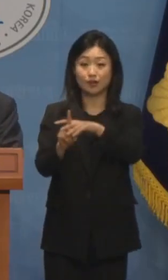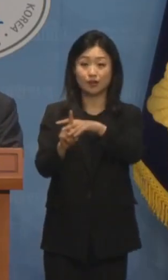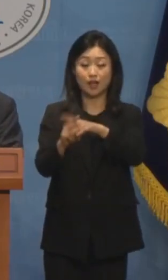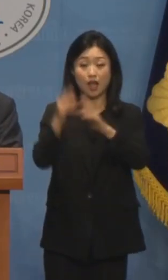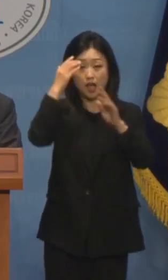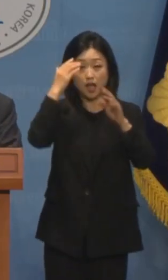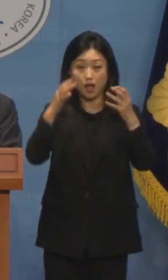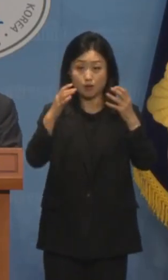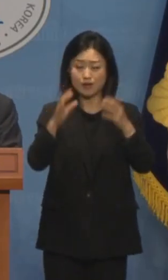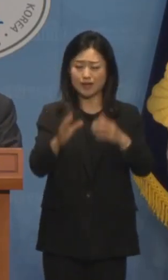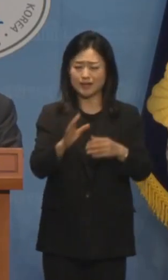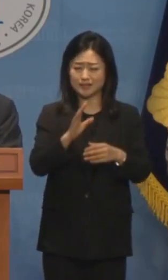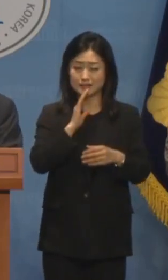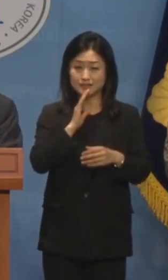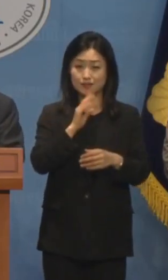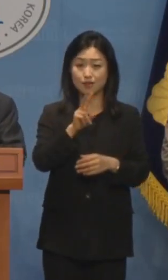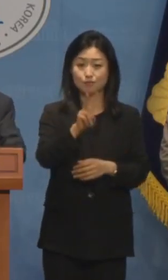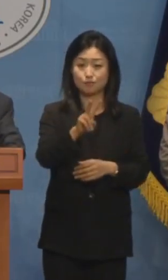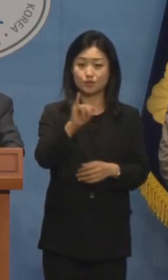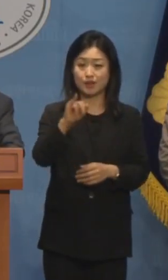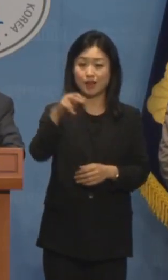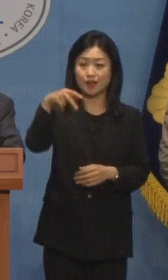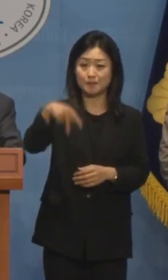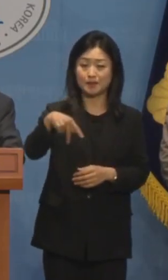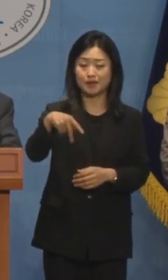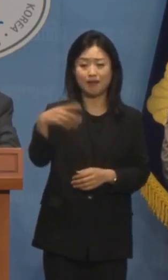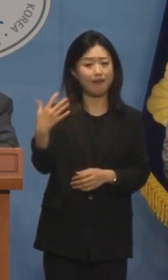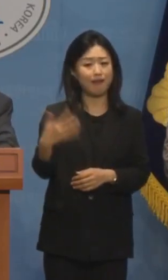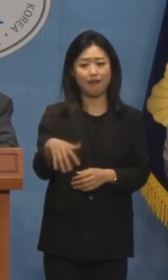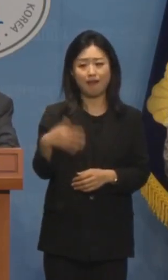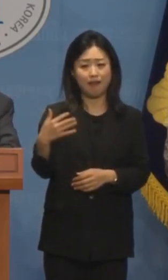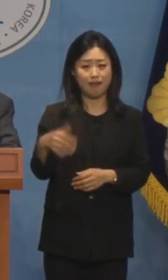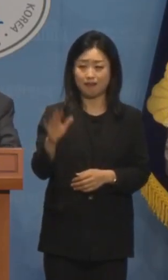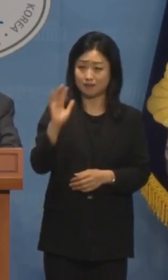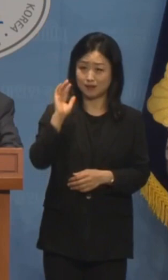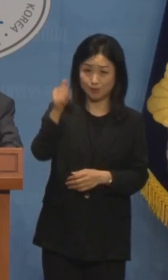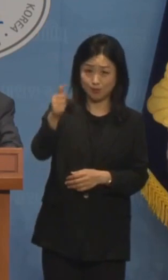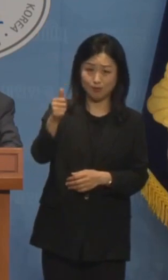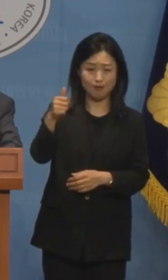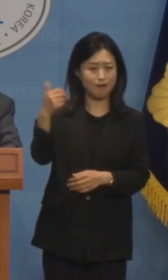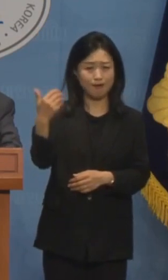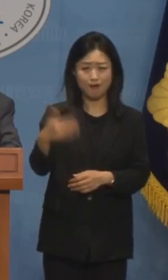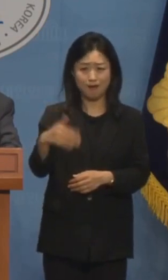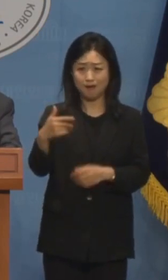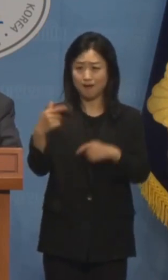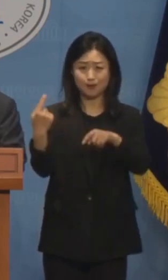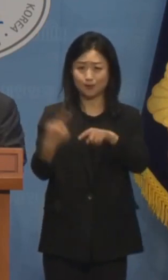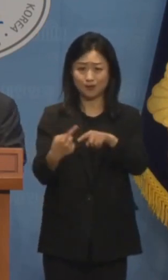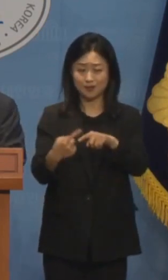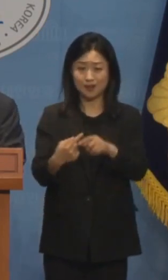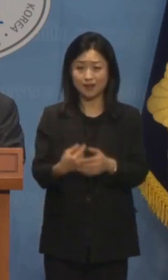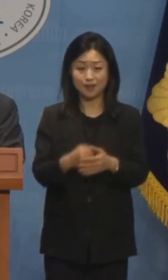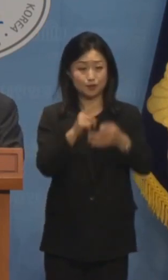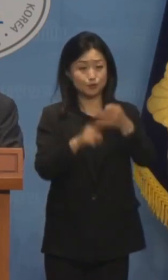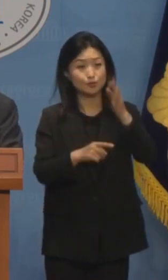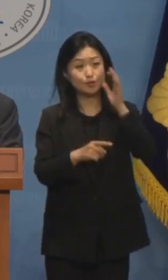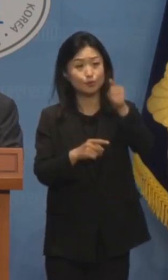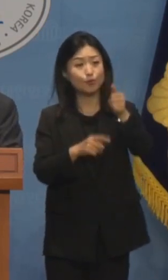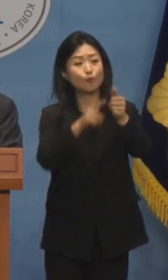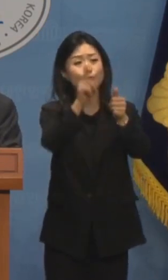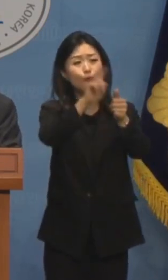대한민국의 진정한 부유한 김건희 여사가 대통령입니까? 윤석열 대통령에게 묻고